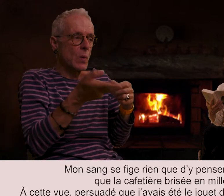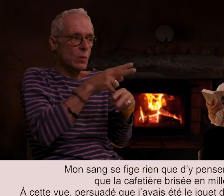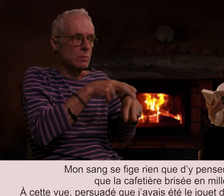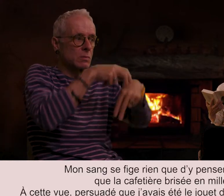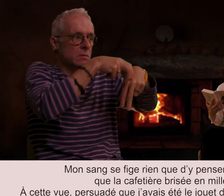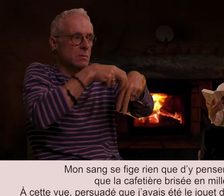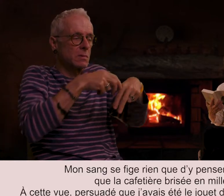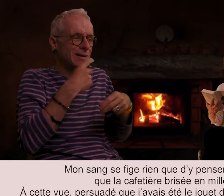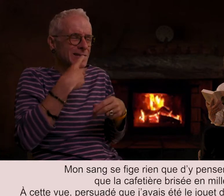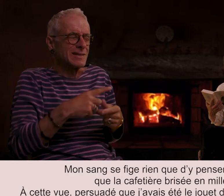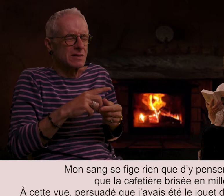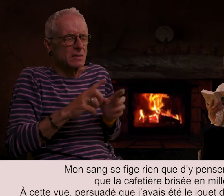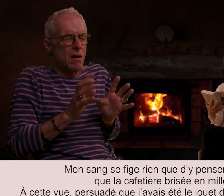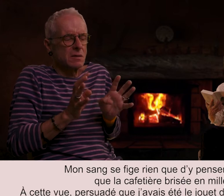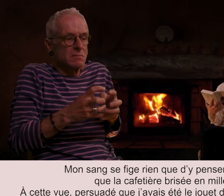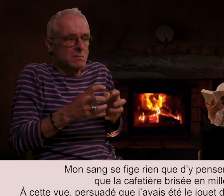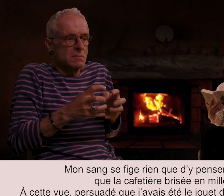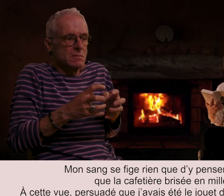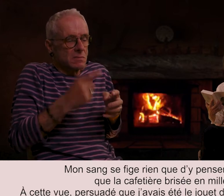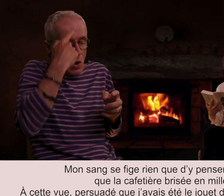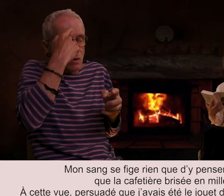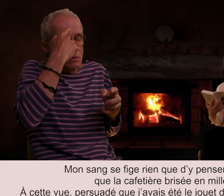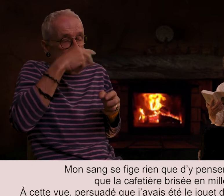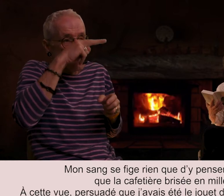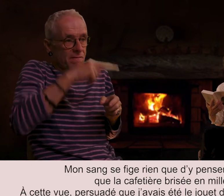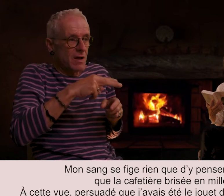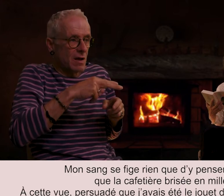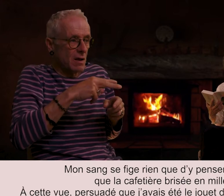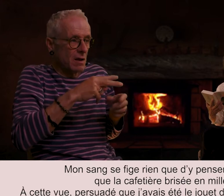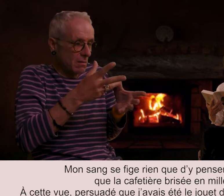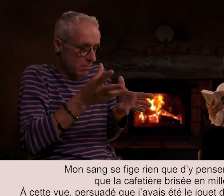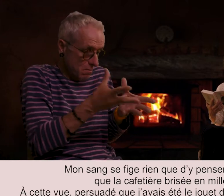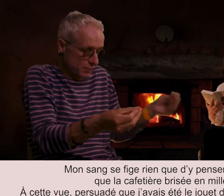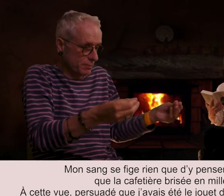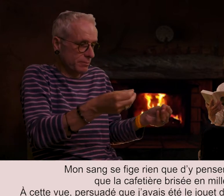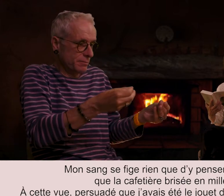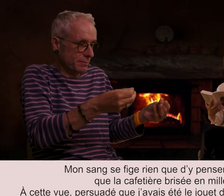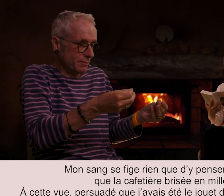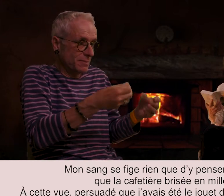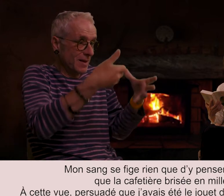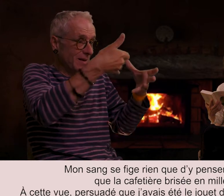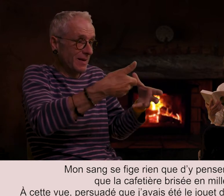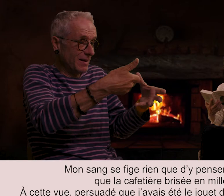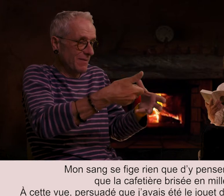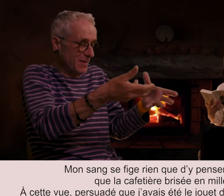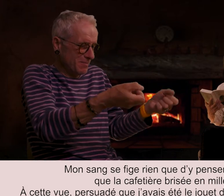sang se fige rien que d'y penser je ne trouvais rien que la cafetière brisée en mille morceaux